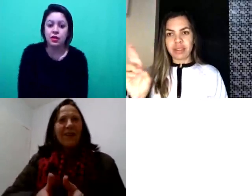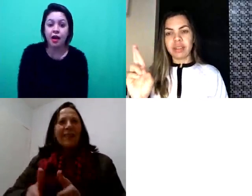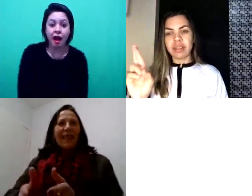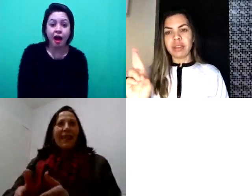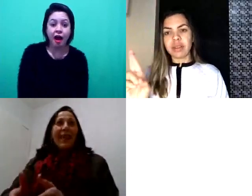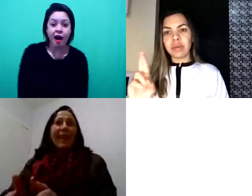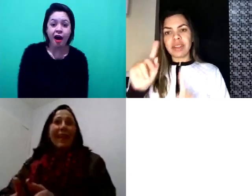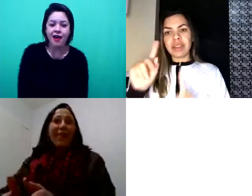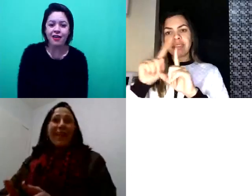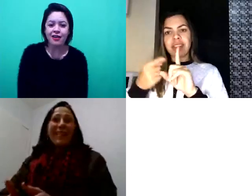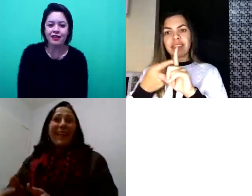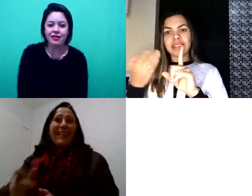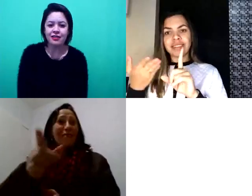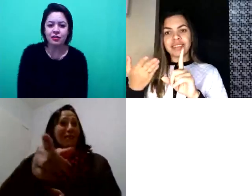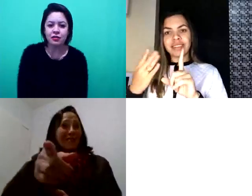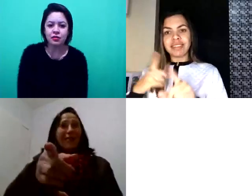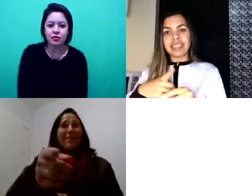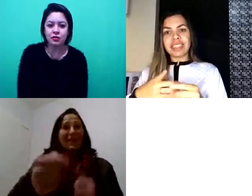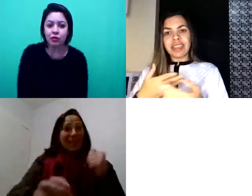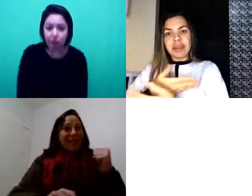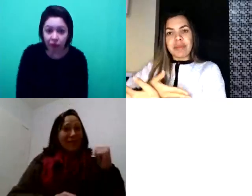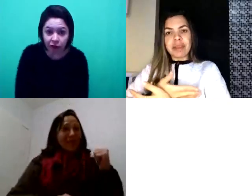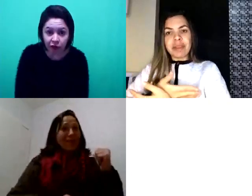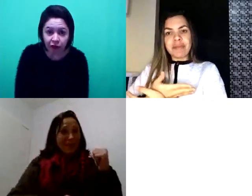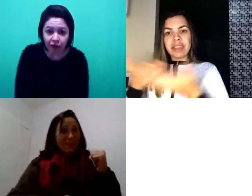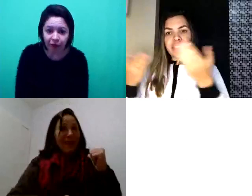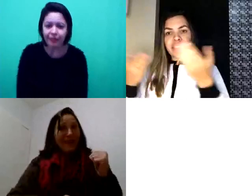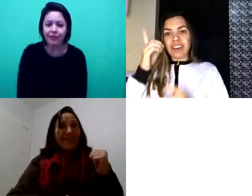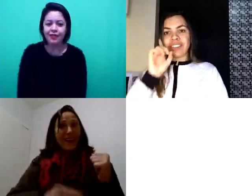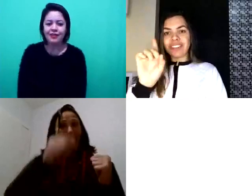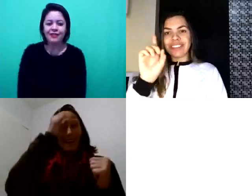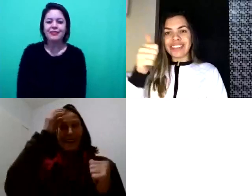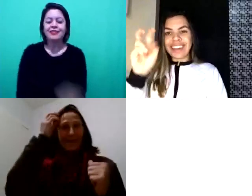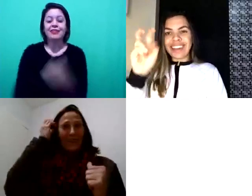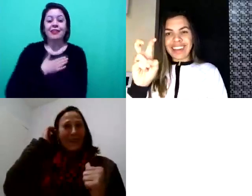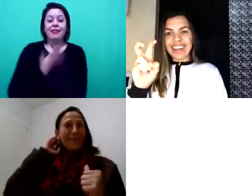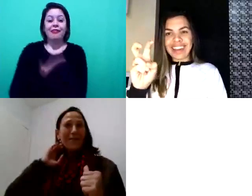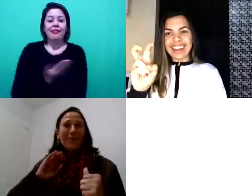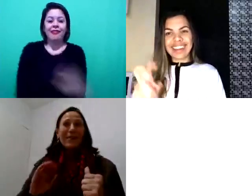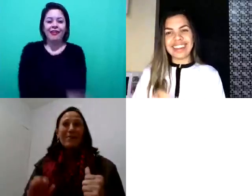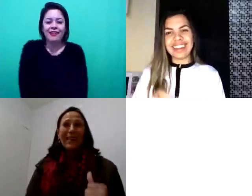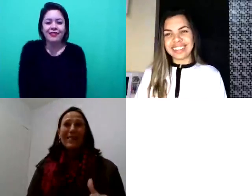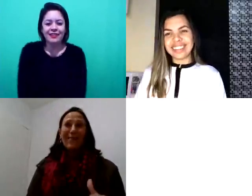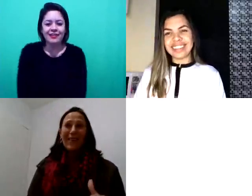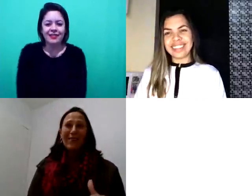e vai ter neném agora, dia 15. Eu fiz isso também, Suelen, essa semana, quando ela me chamou numa chamada de